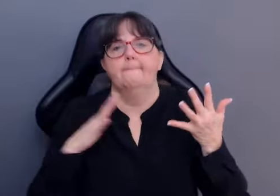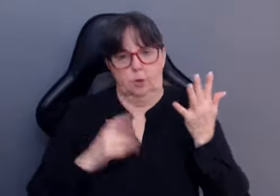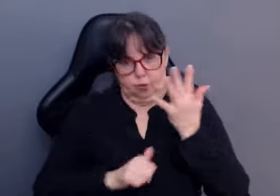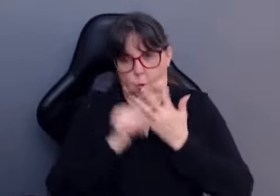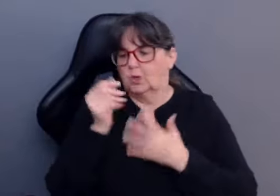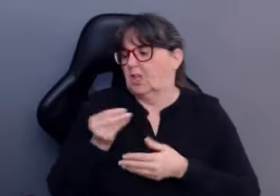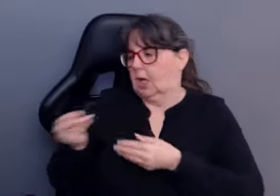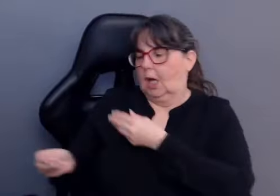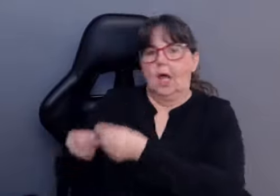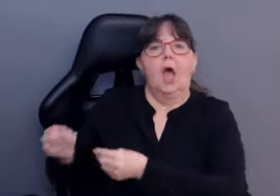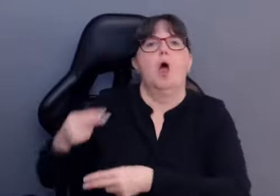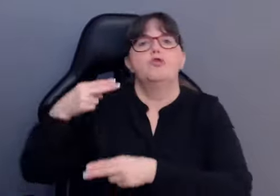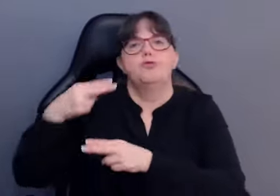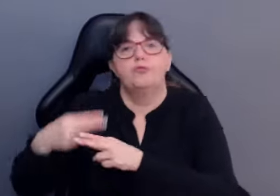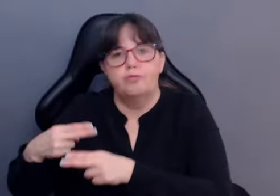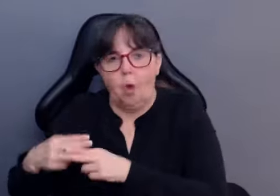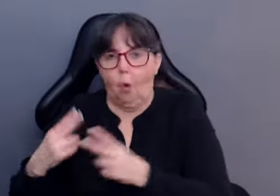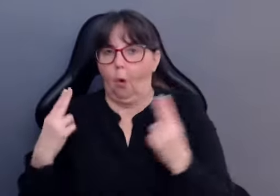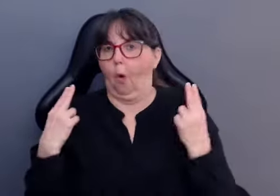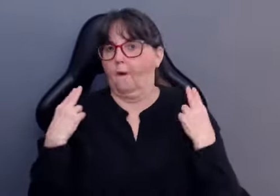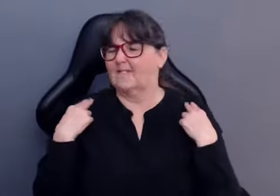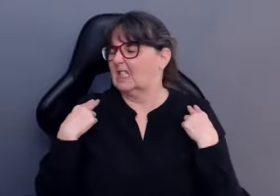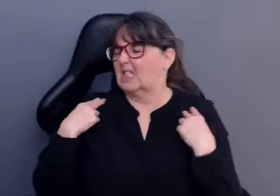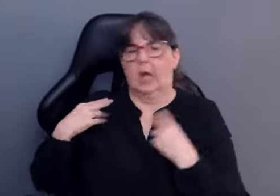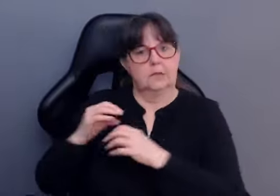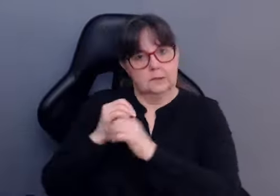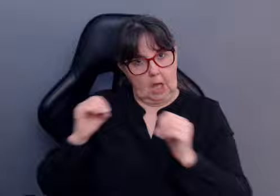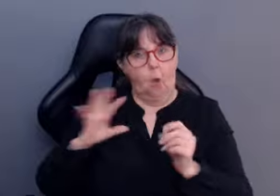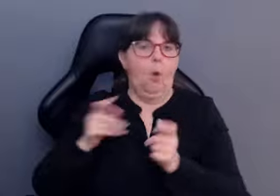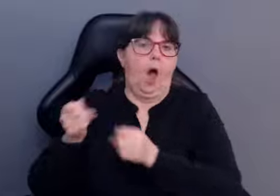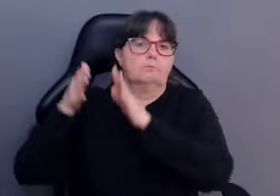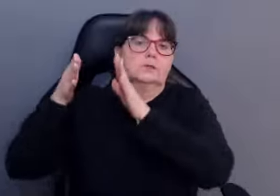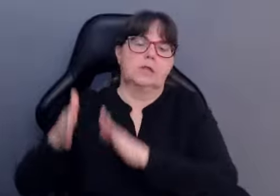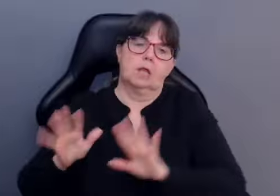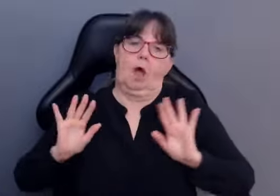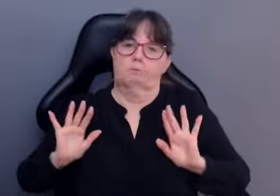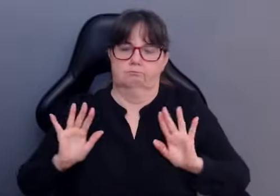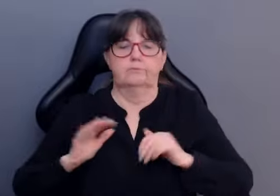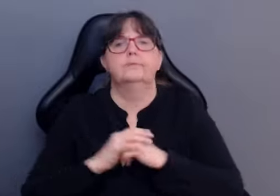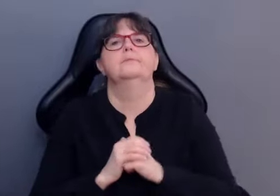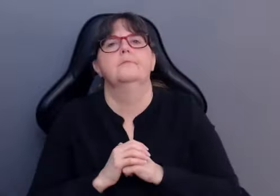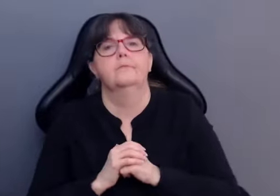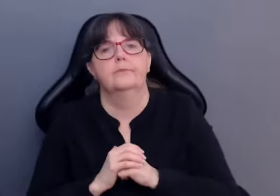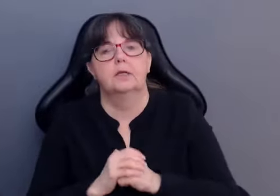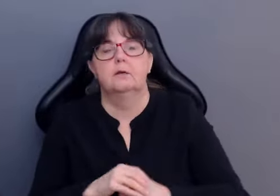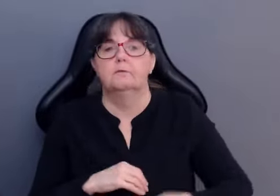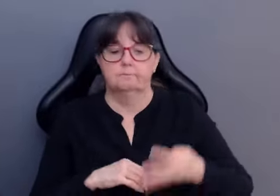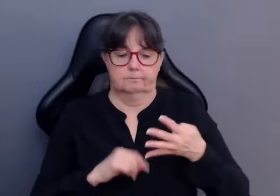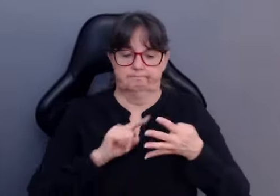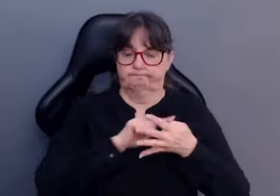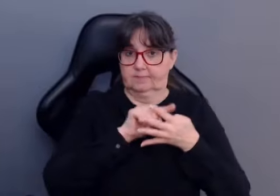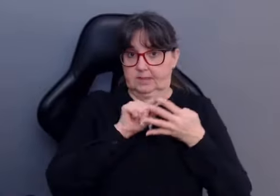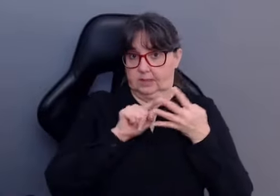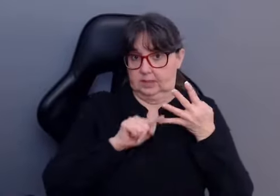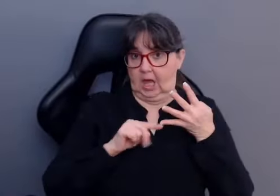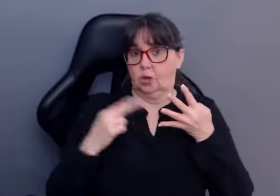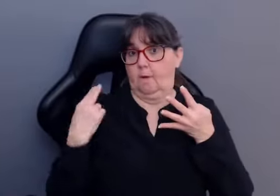dossiers sans avoir le titre d'officier. Parmi les 4 officiers élus, il